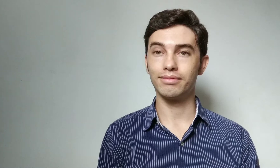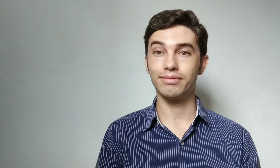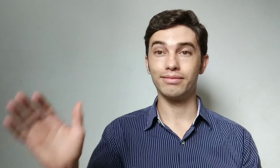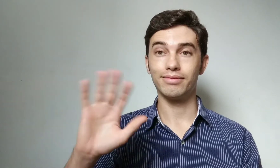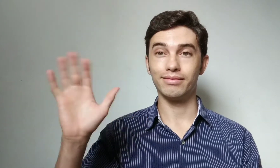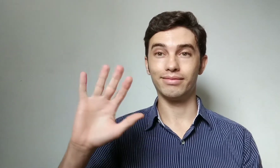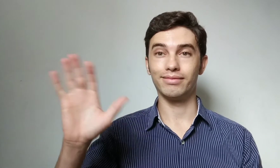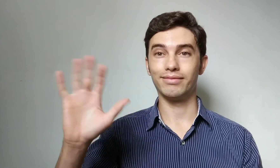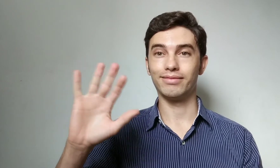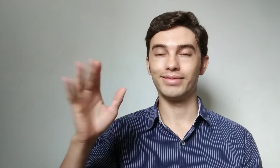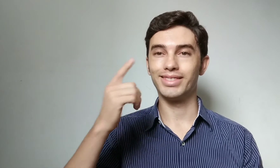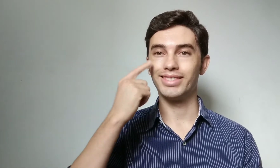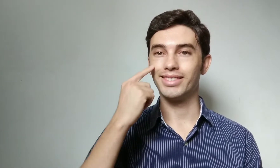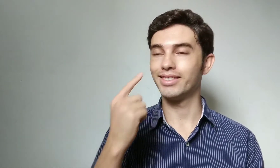Fala, pessoal! Veja,